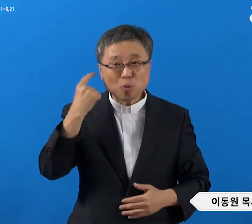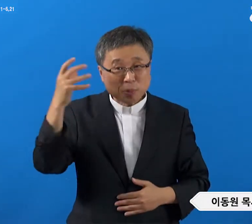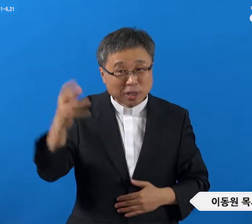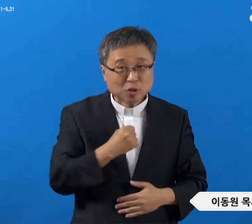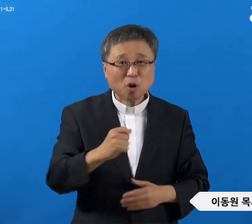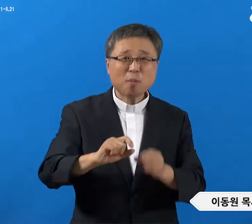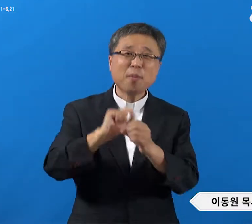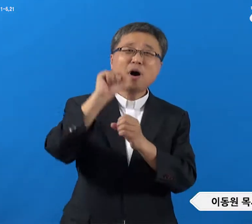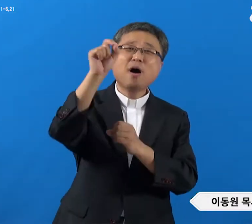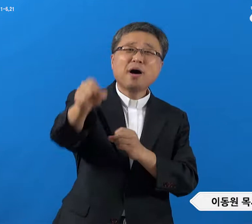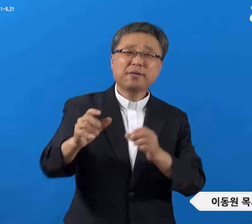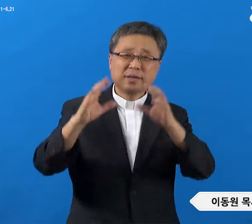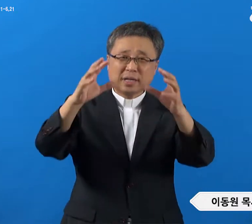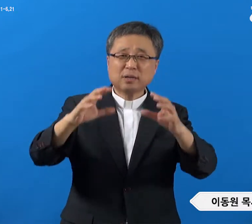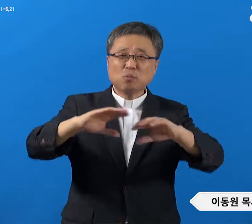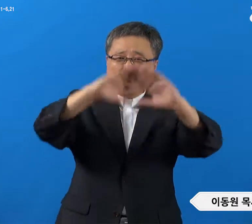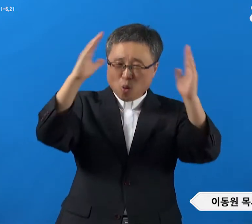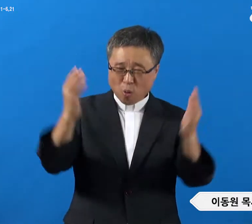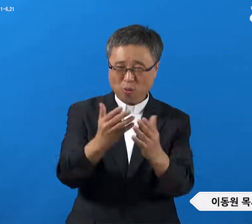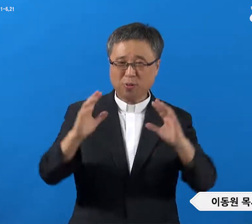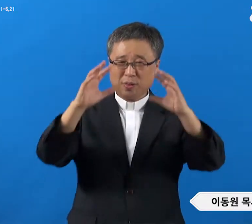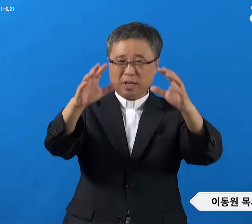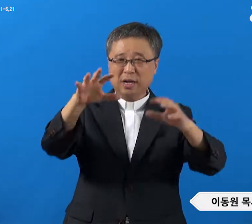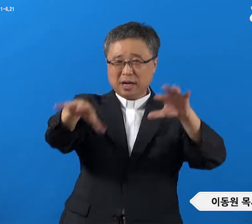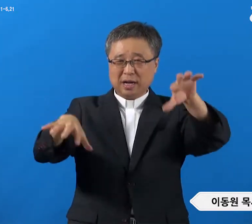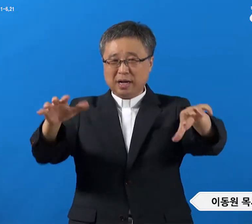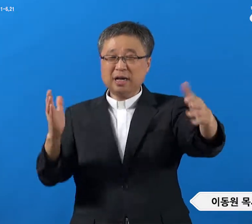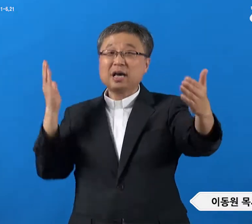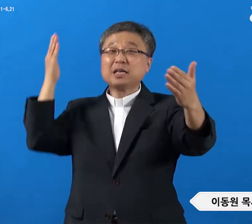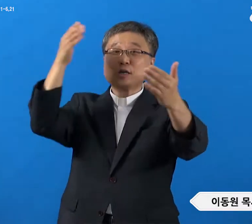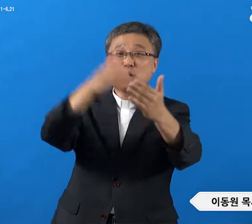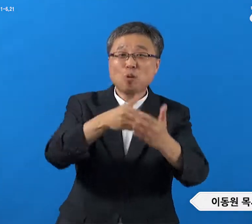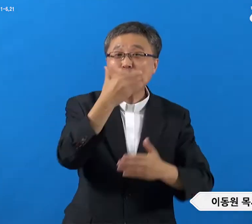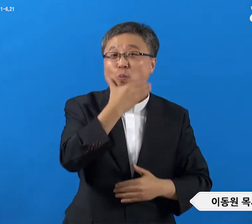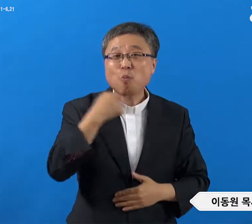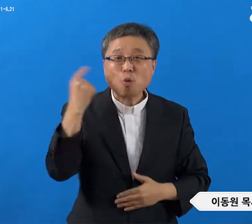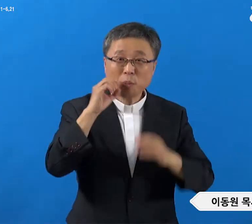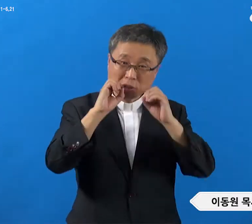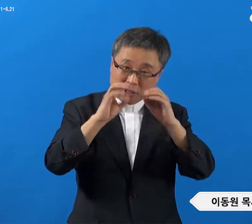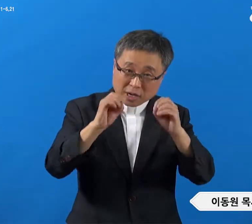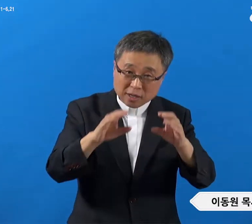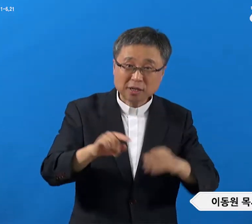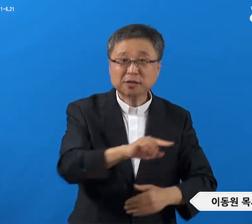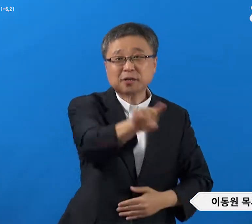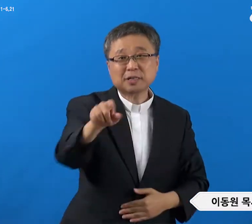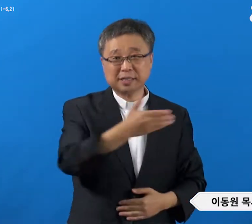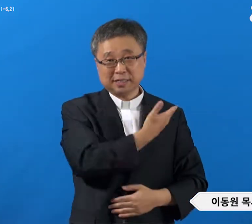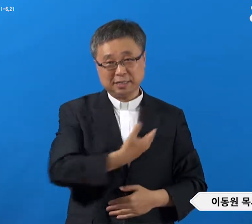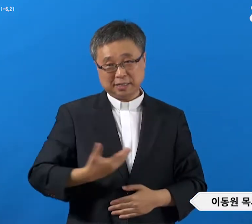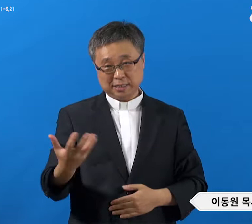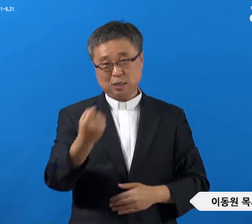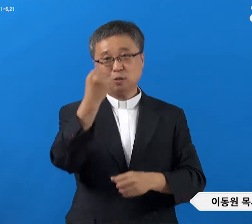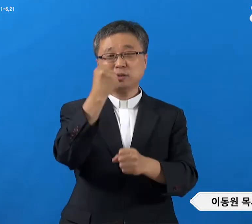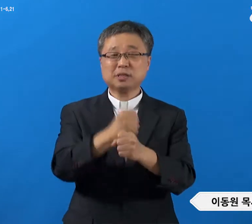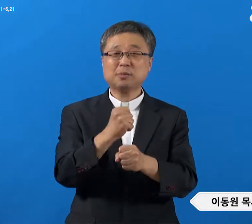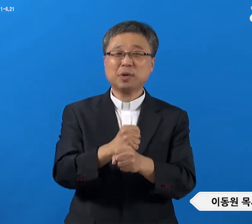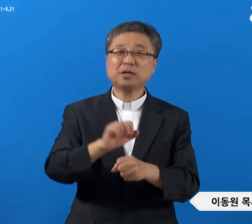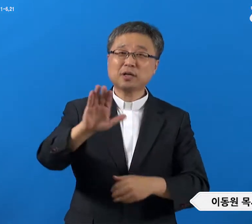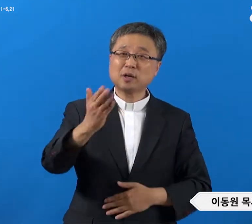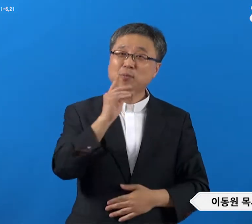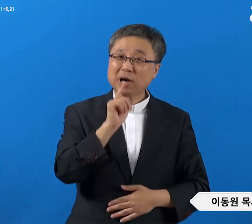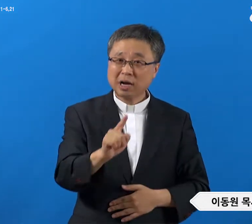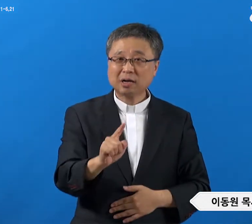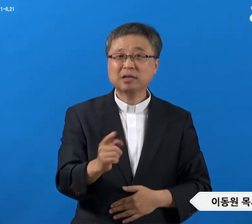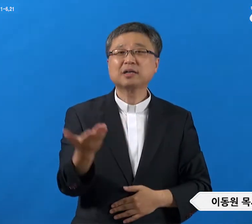족속, 먼 나라, 열방들에게까지 가서 복음을 전하여 그들을 제자로 삼아야 한다라고 말씀하고 있는 것입니다.